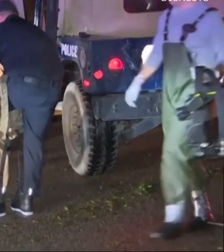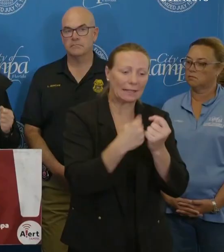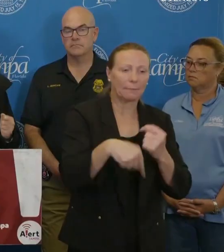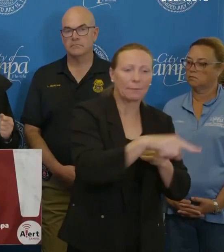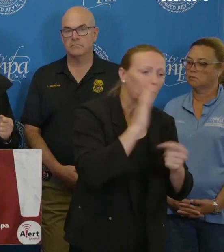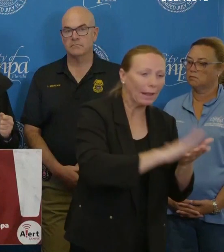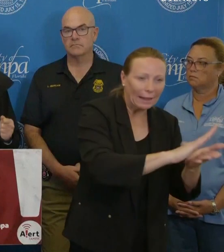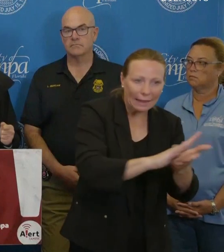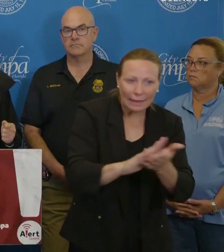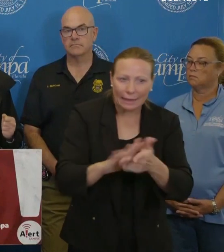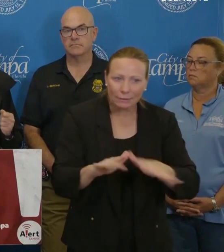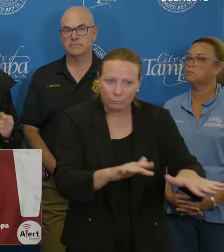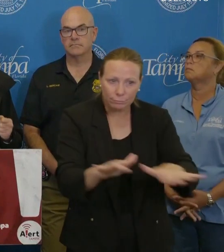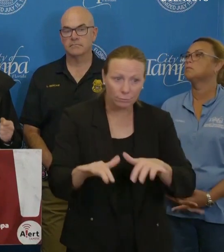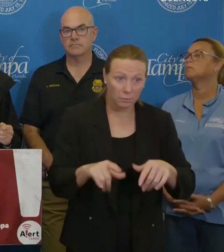scenārijs.